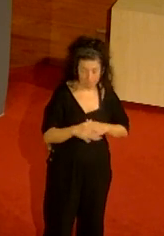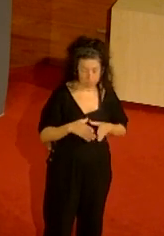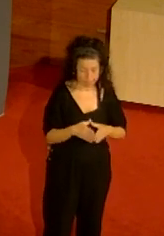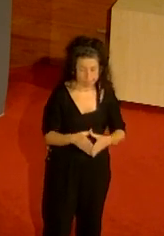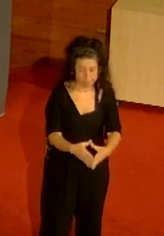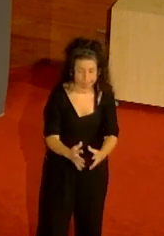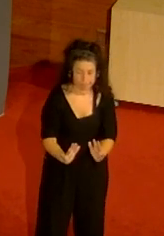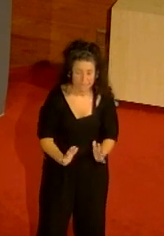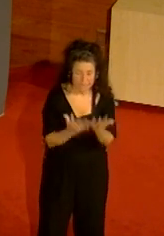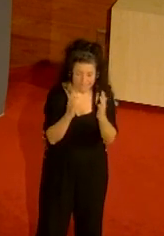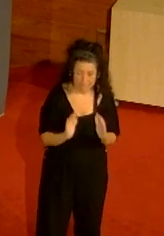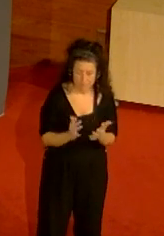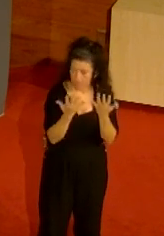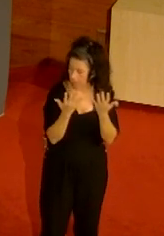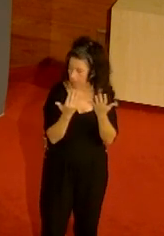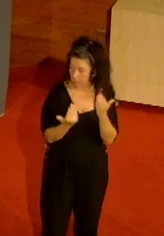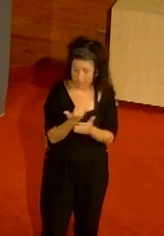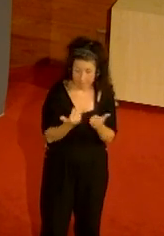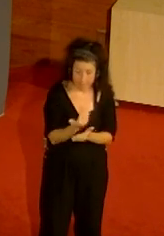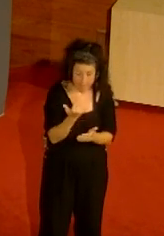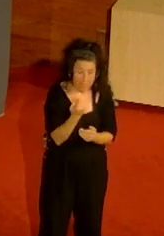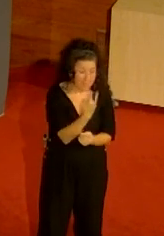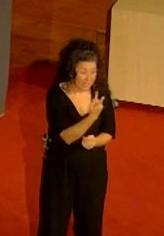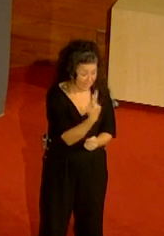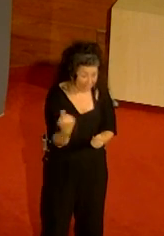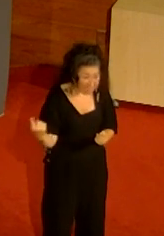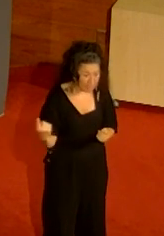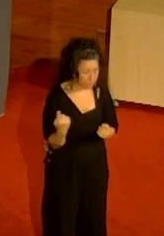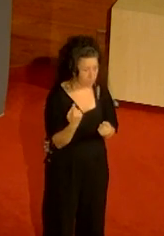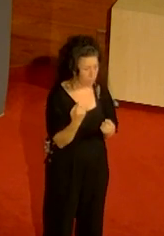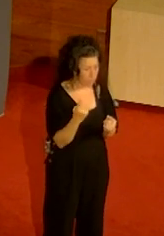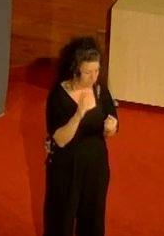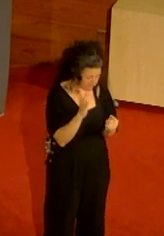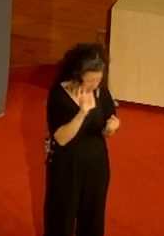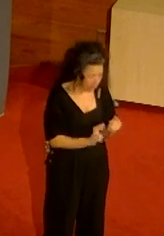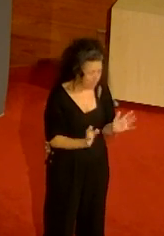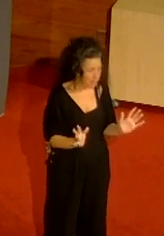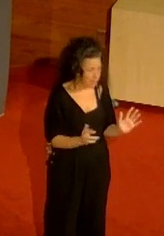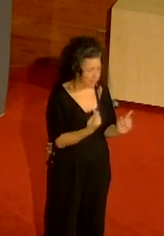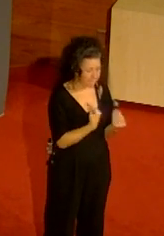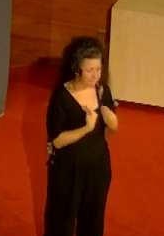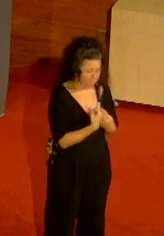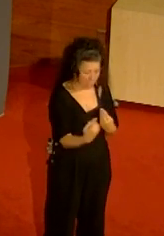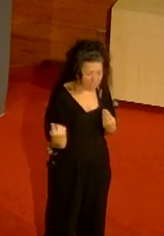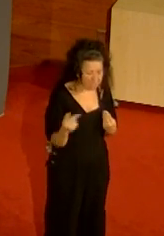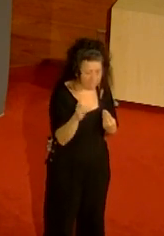porque cada vida cuenta. Yo soy mucho de eso también, ¿eh? Oye, cada vida cuenta. Cada una cuenta.